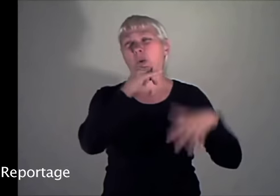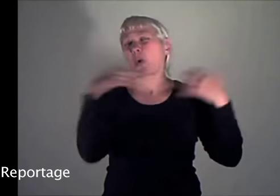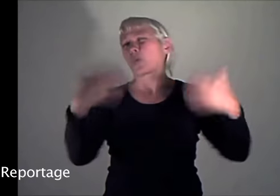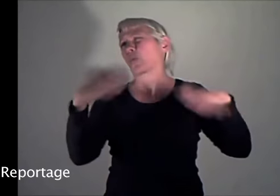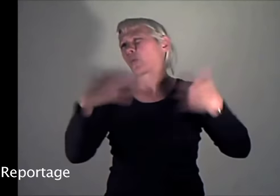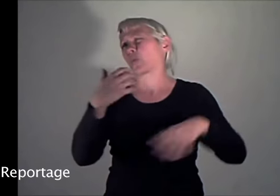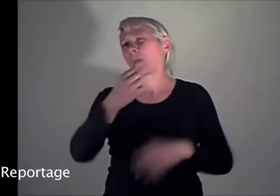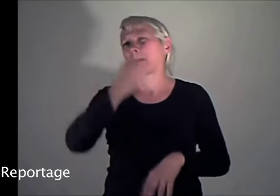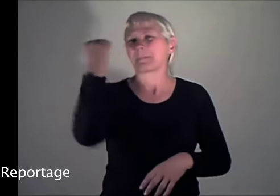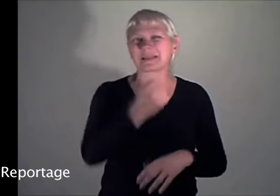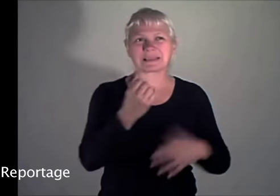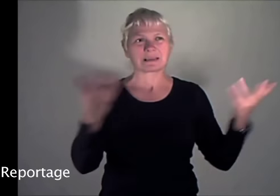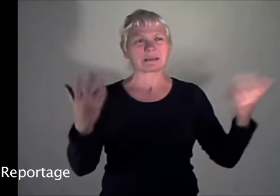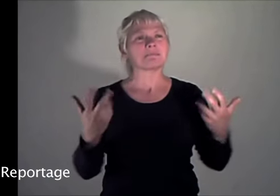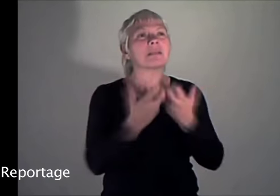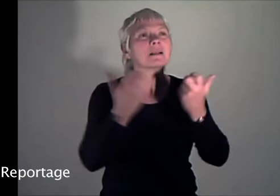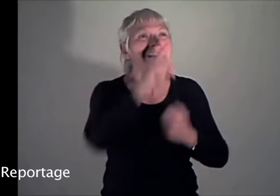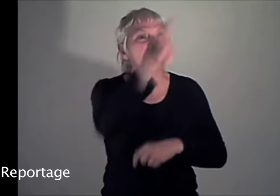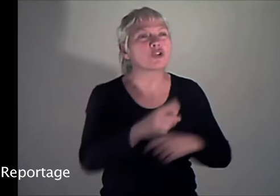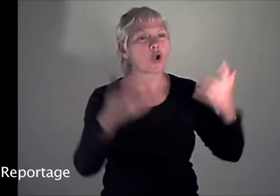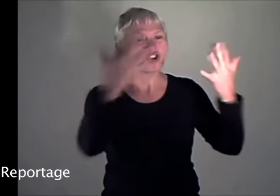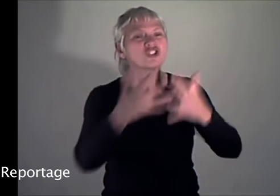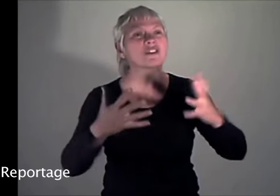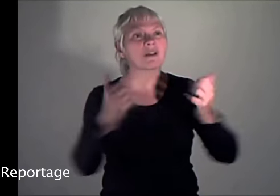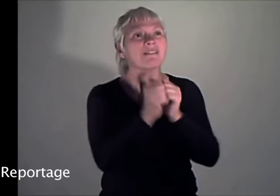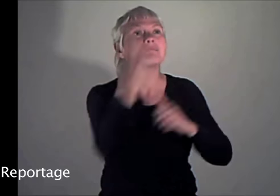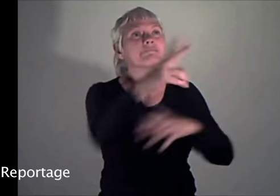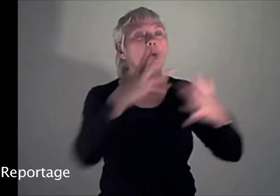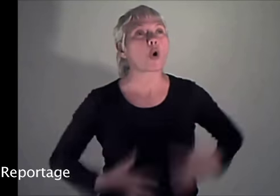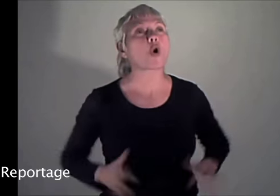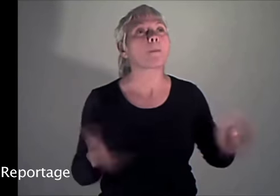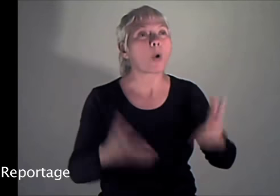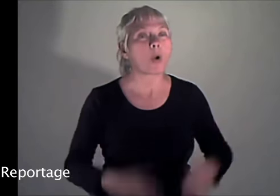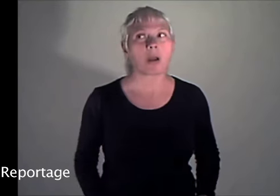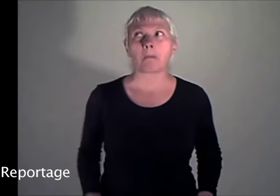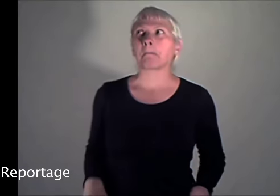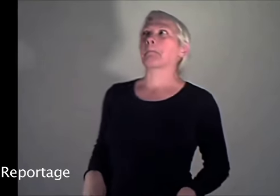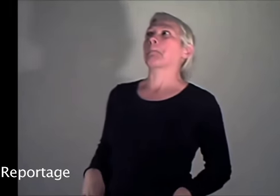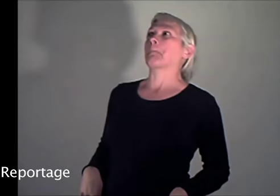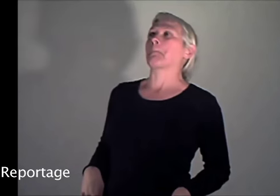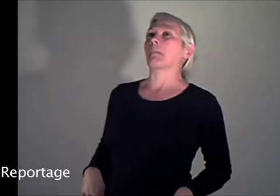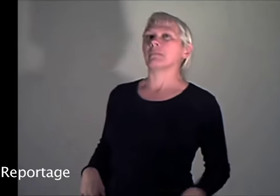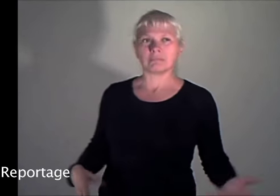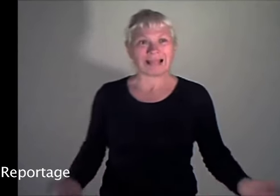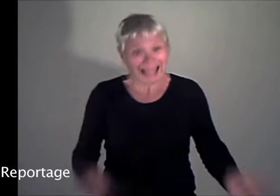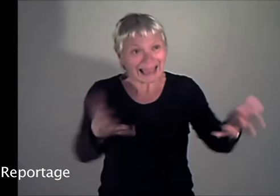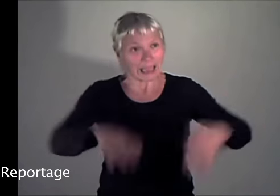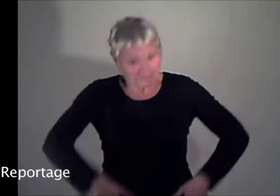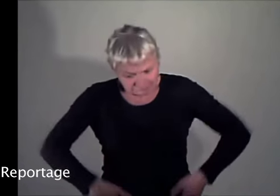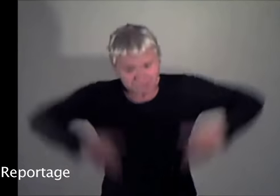niveau social, plus on dit mais comment on t'exprime des chiffres avec le corps et ils sont là les mains dans les poches, ils sont là je sais pas quoi et on est